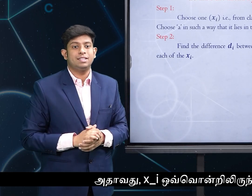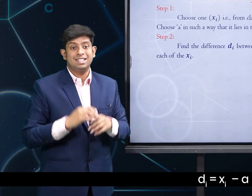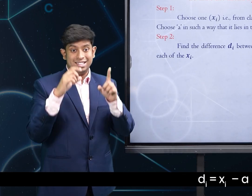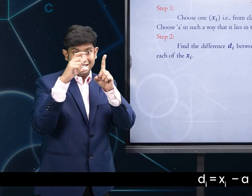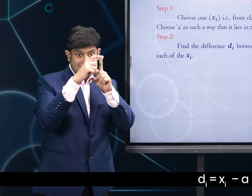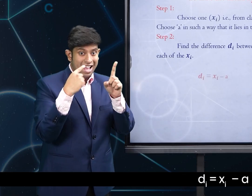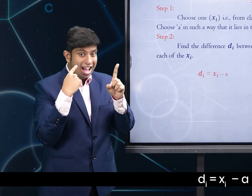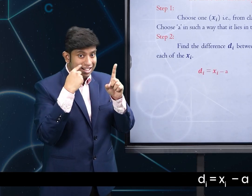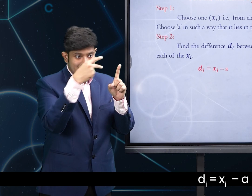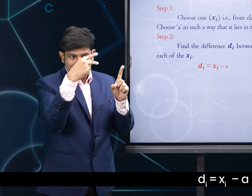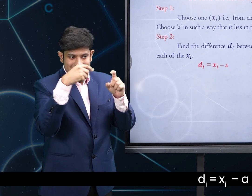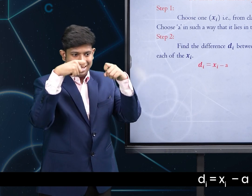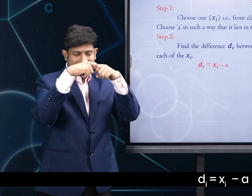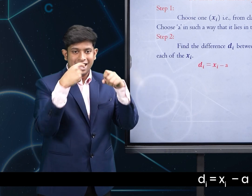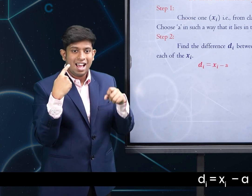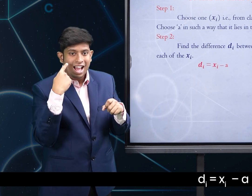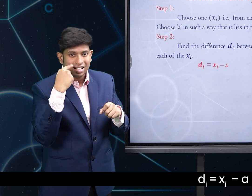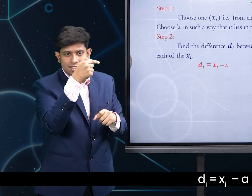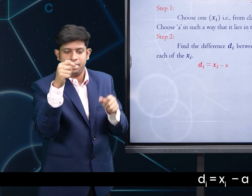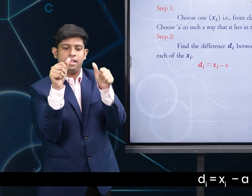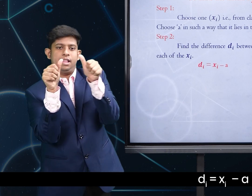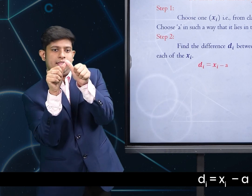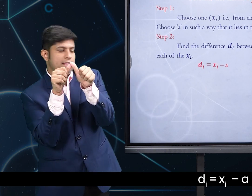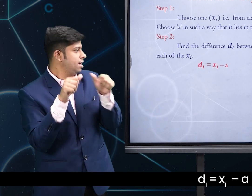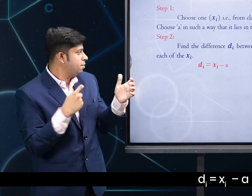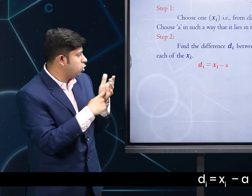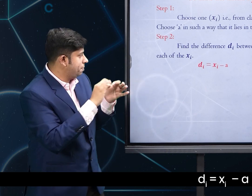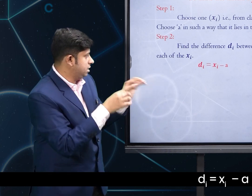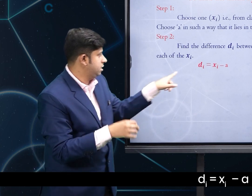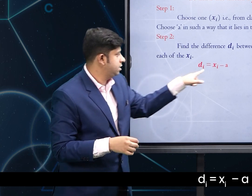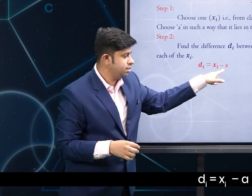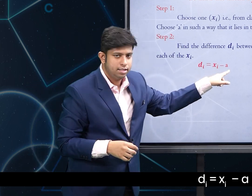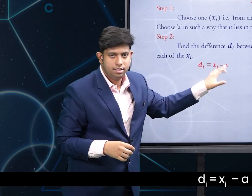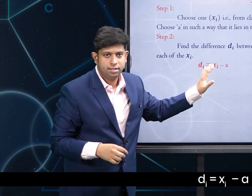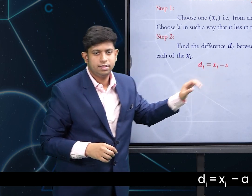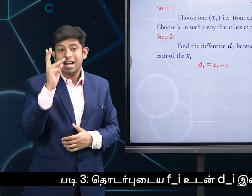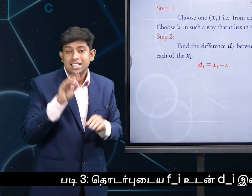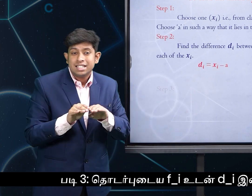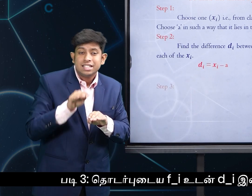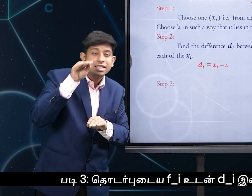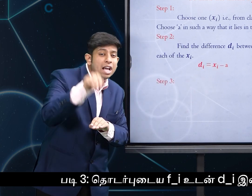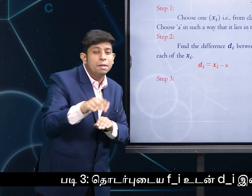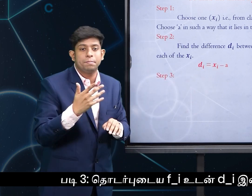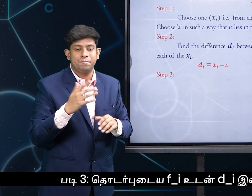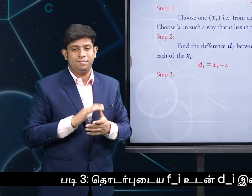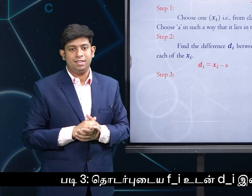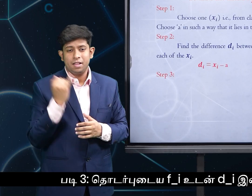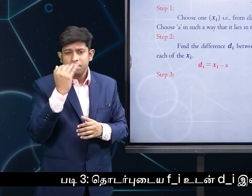D கீழ்க்கோடு I ஈடு X கீழ்க்கோடு I மைனஸ் A. படி 3. தொடர்புடைய